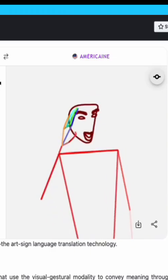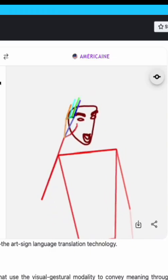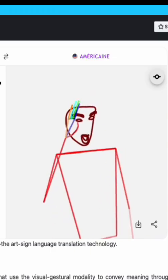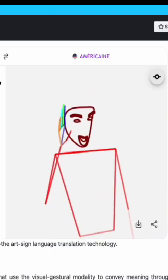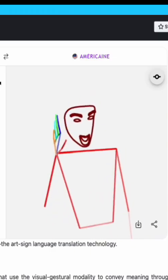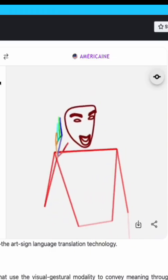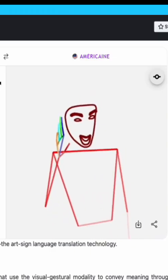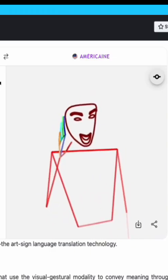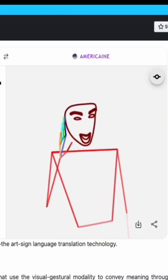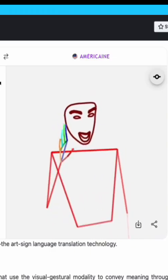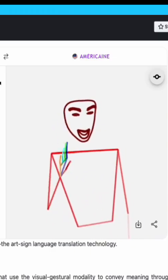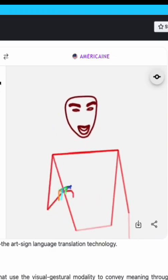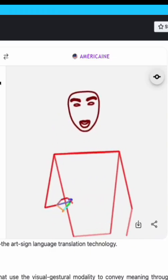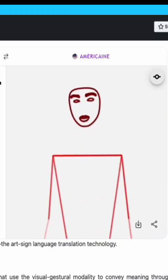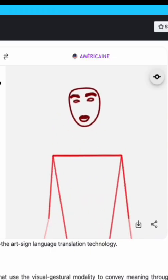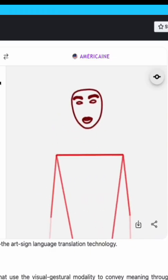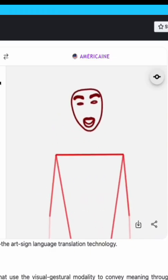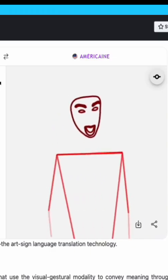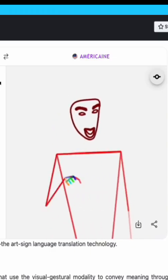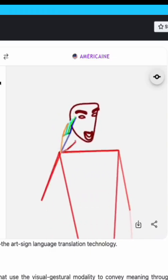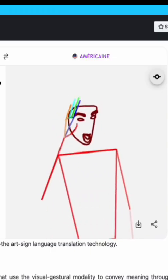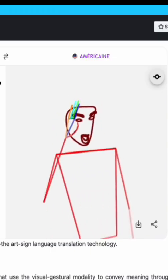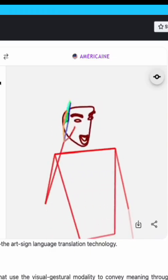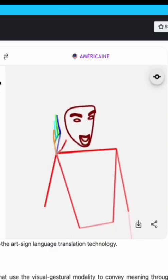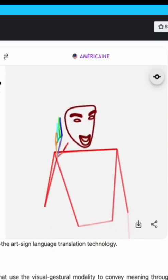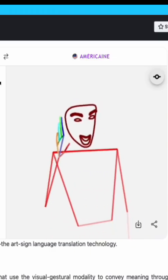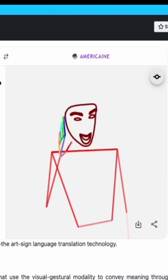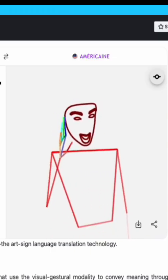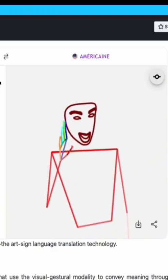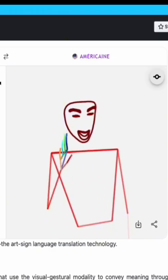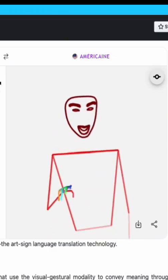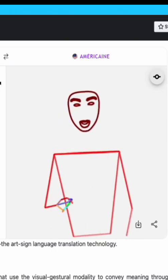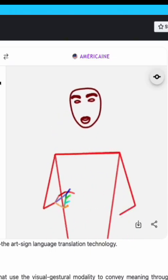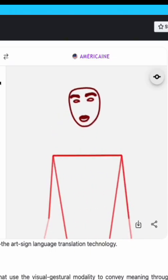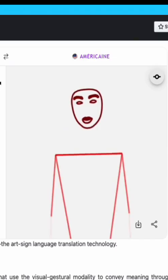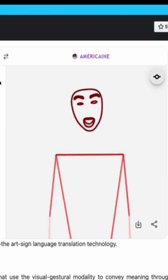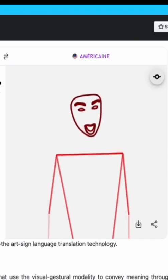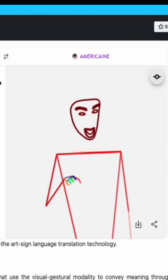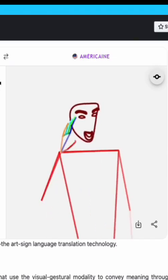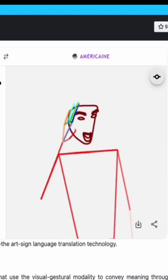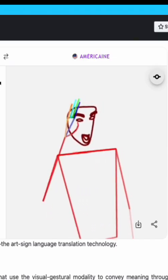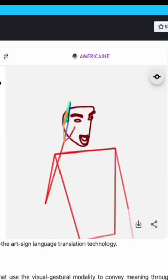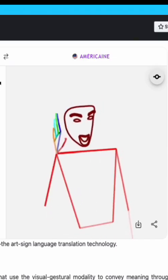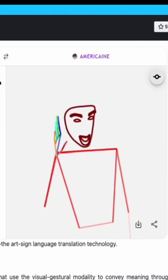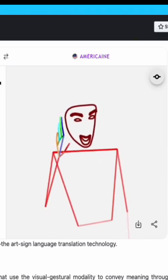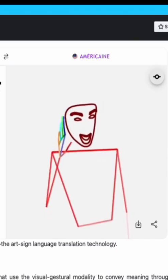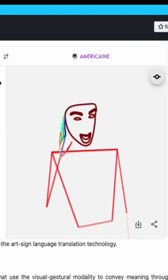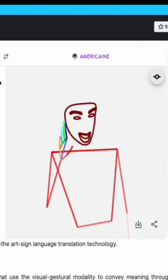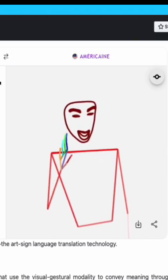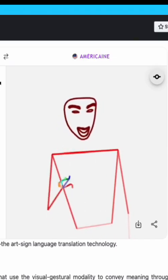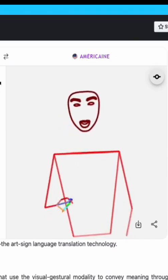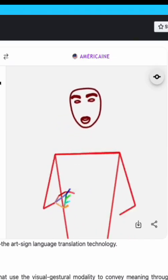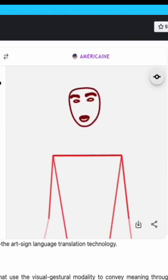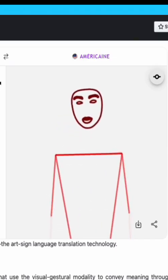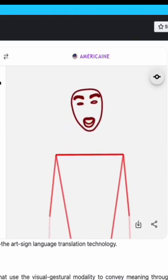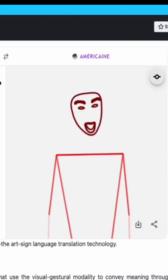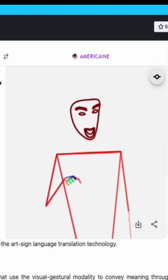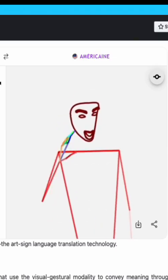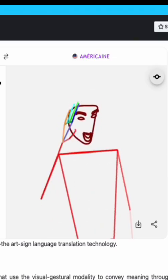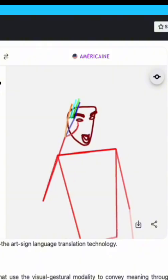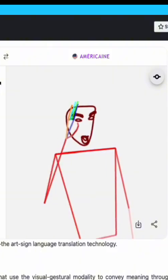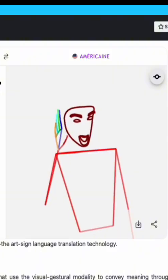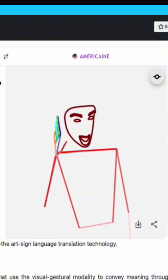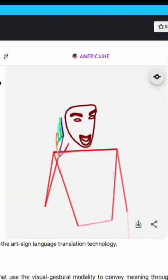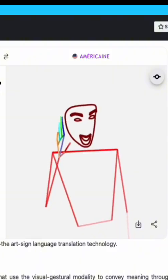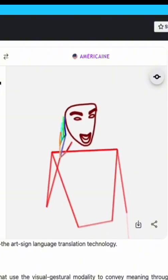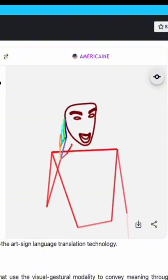truc de vraiment basique. Et tu fais, voilà, on arrive de traduire en anglais vers la langue des signes américaine.